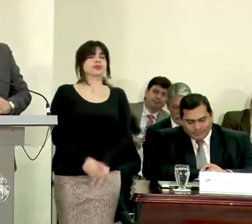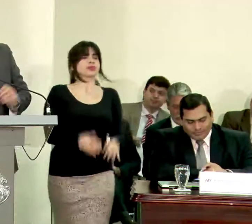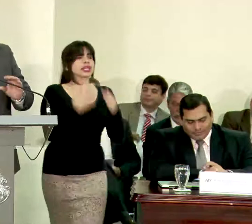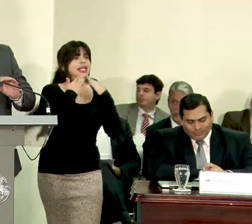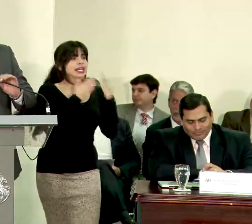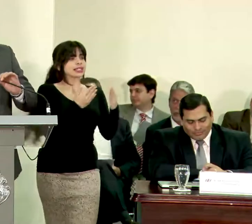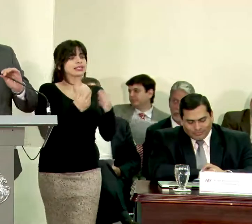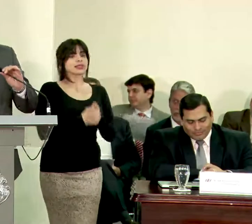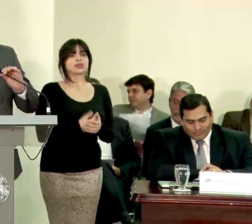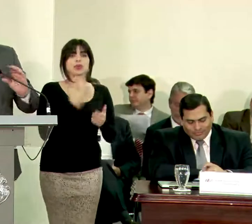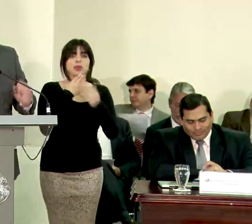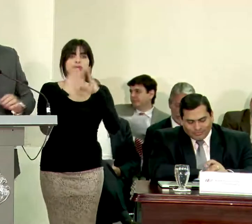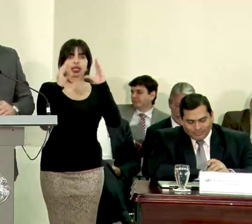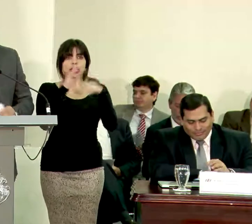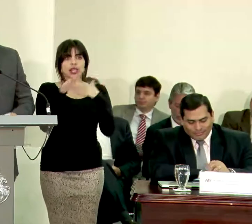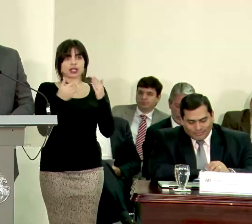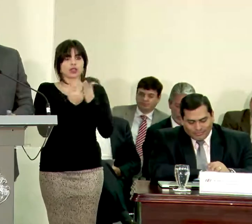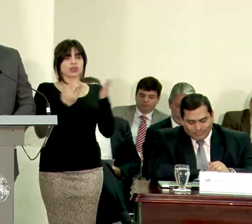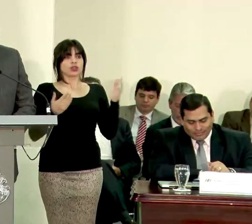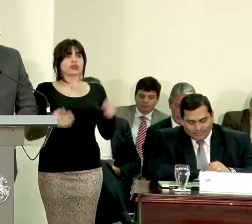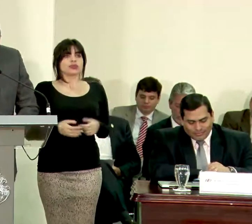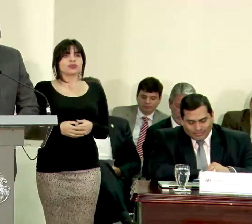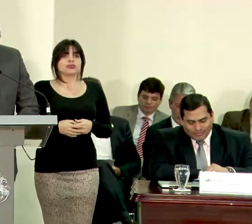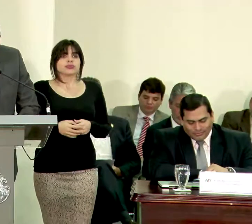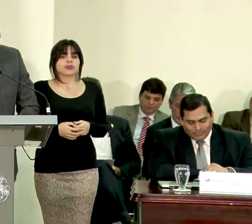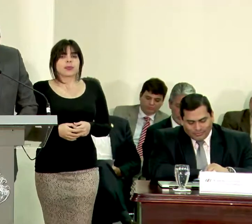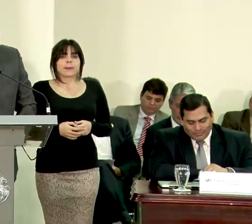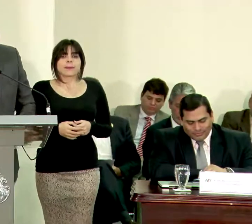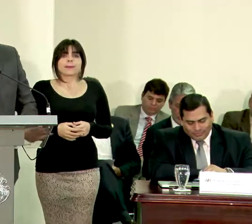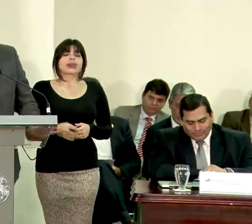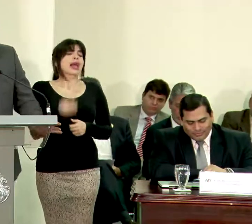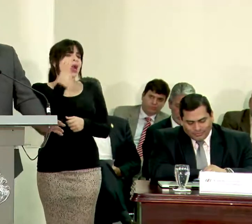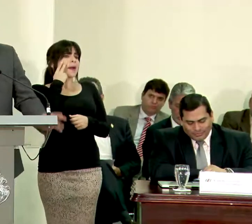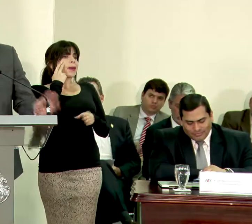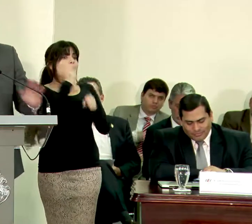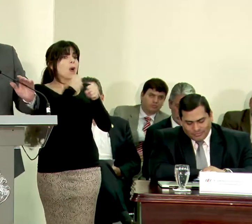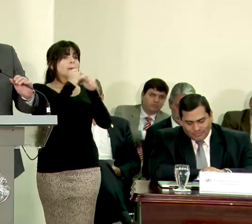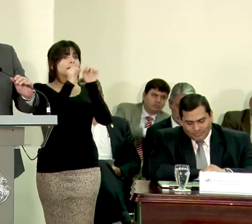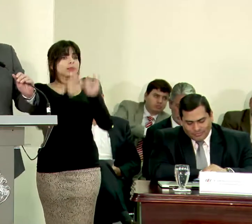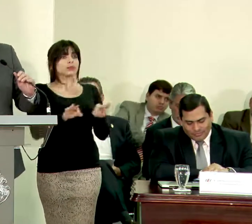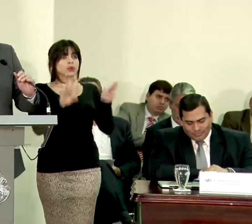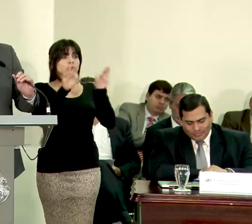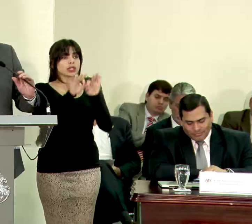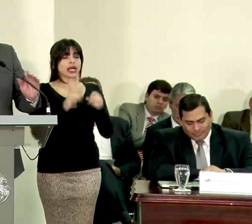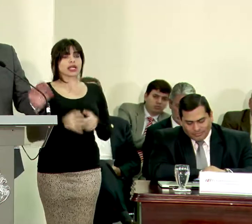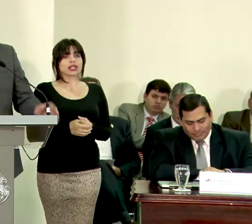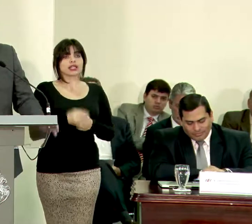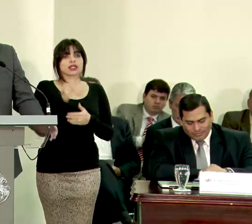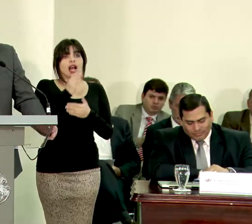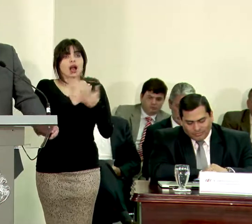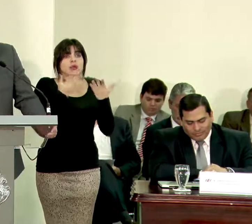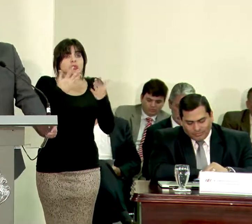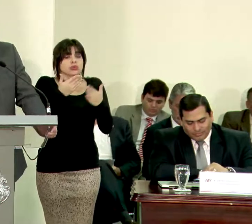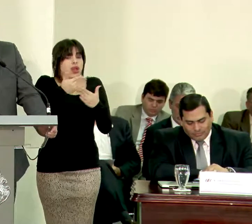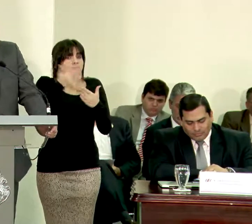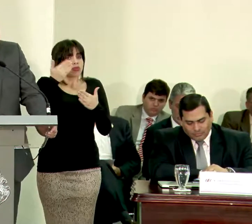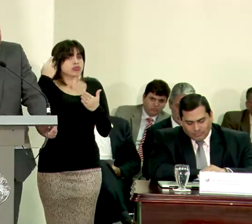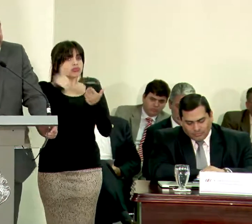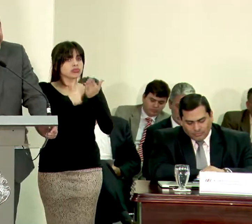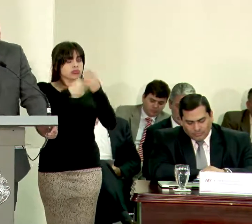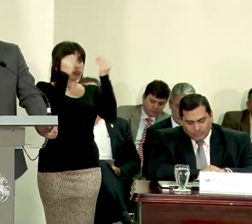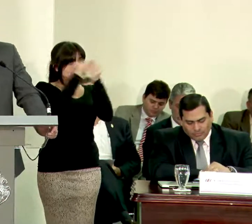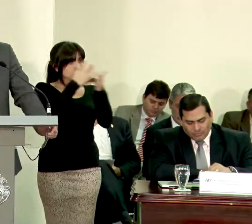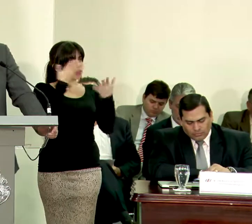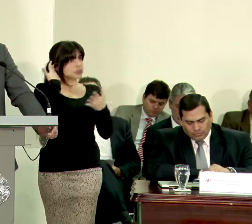Gracias, muy buenas tardes a todos y todas. A ver, las obras fundamentales, que algunas ya las venimos diciendo y